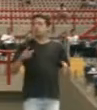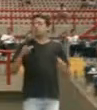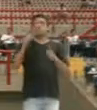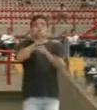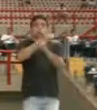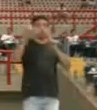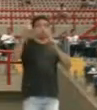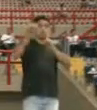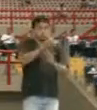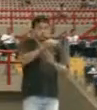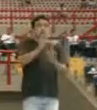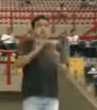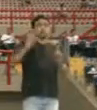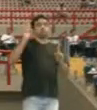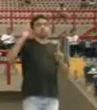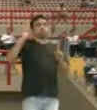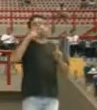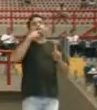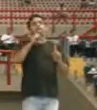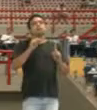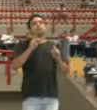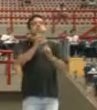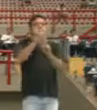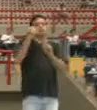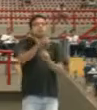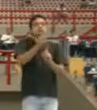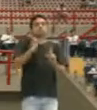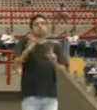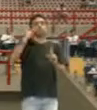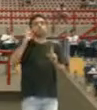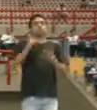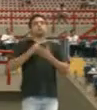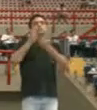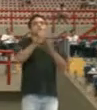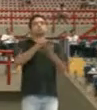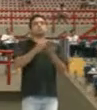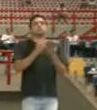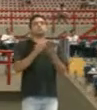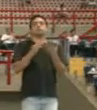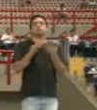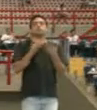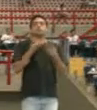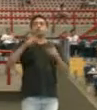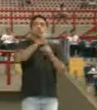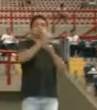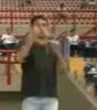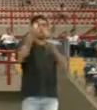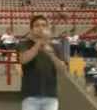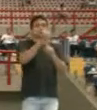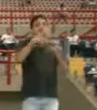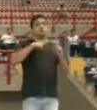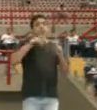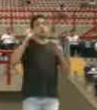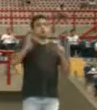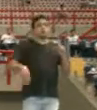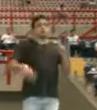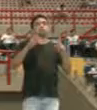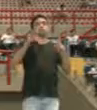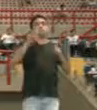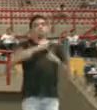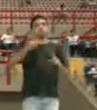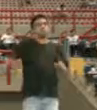a sociedade. Quais são as colunas que sustentam a sociedade? Nós vivemos sob a tutela de um